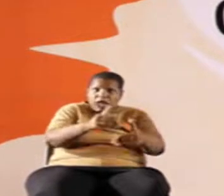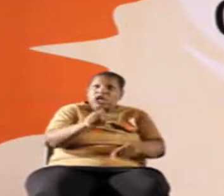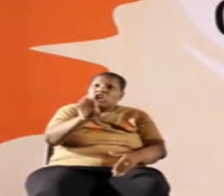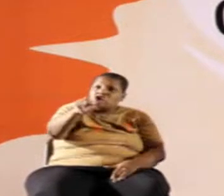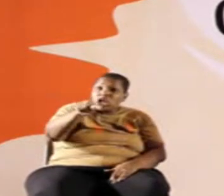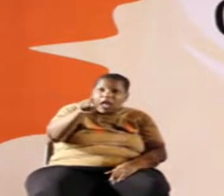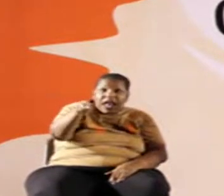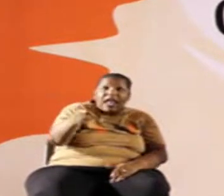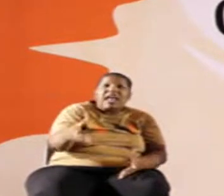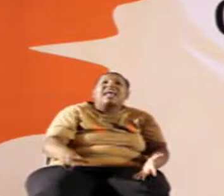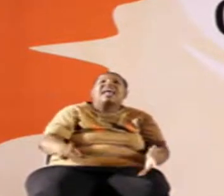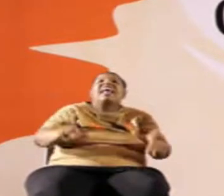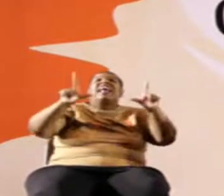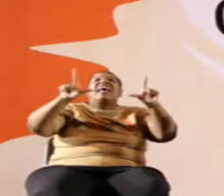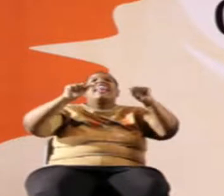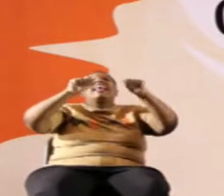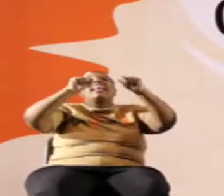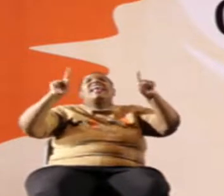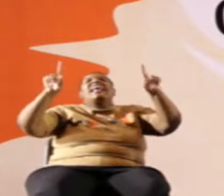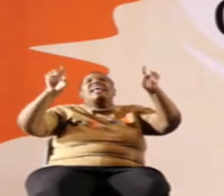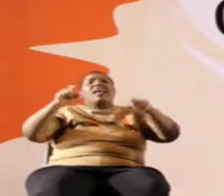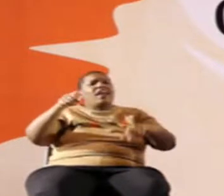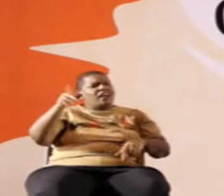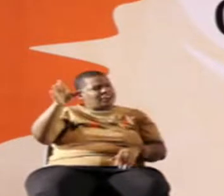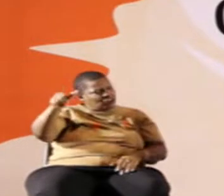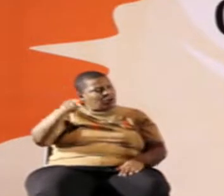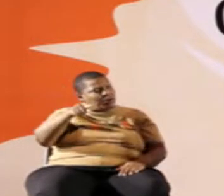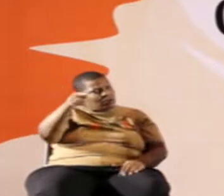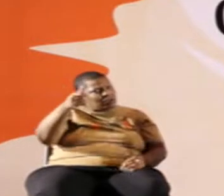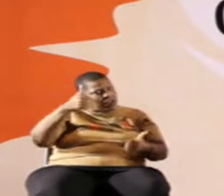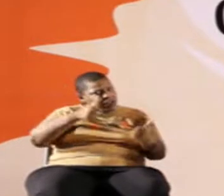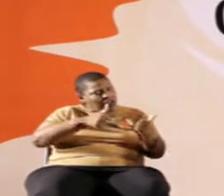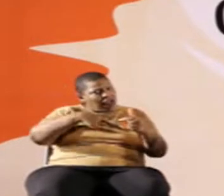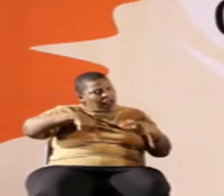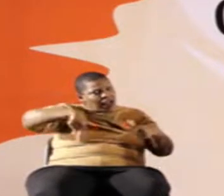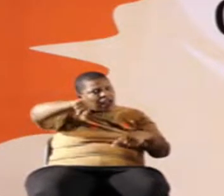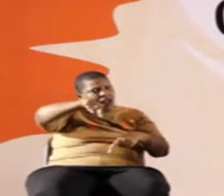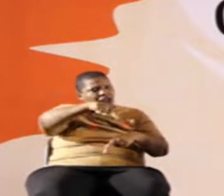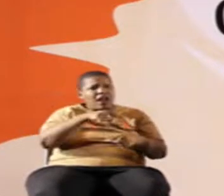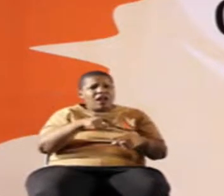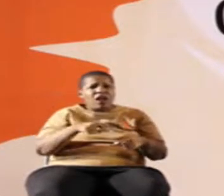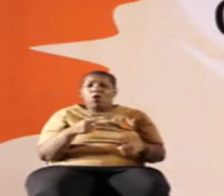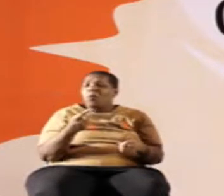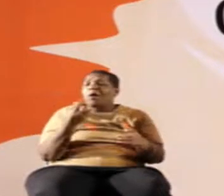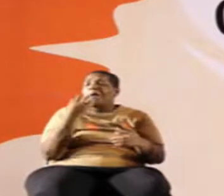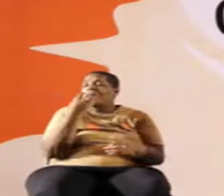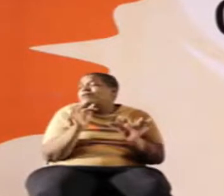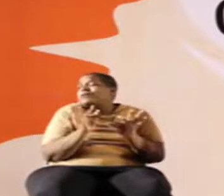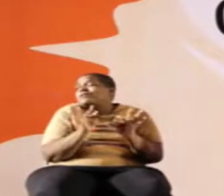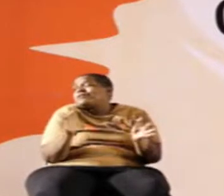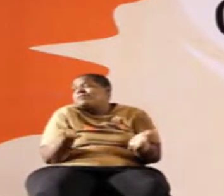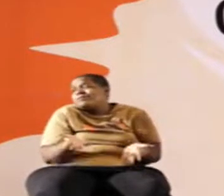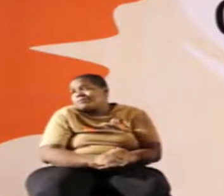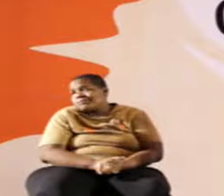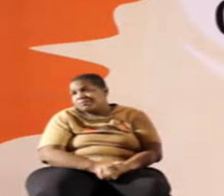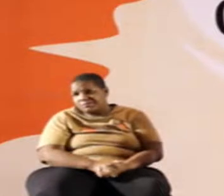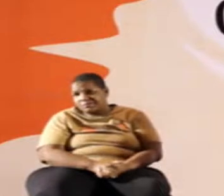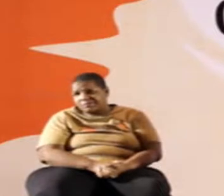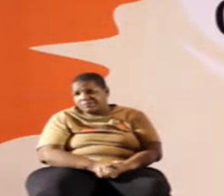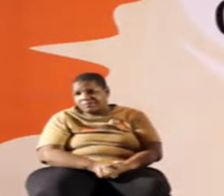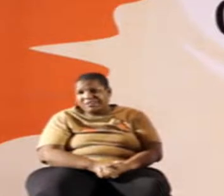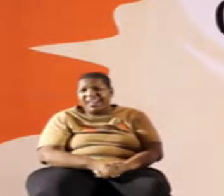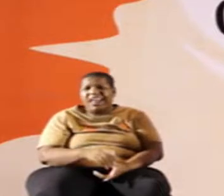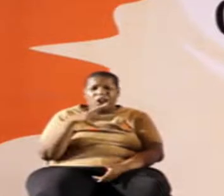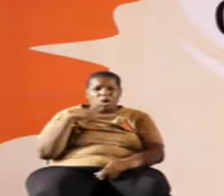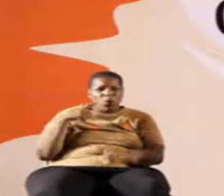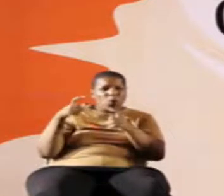você quando ela faz... Ela está chamando você para entrar na roda. Veja, numa musiquinha, gente.